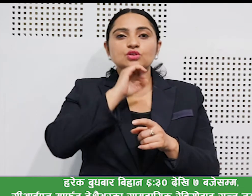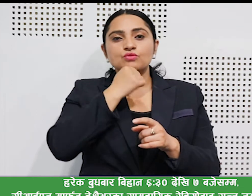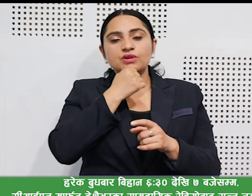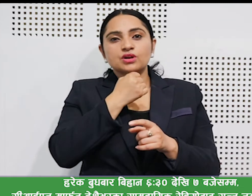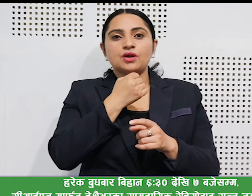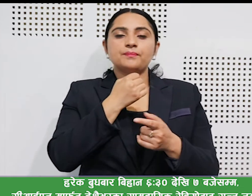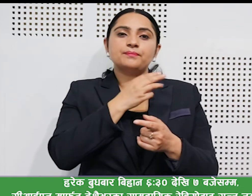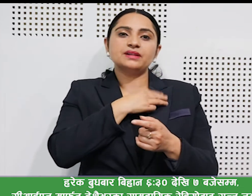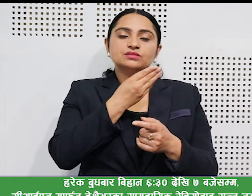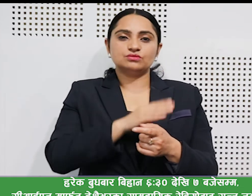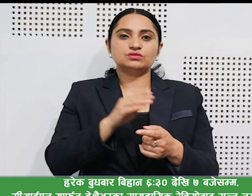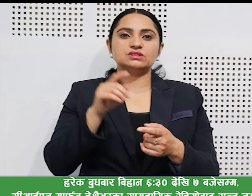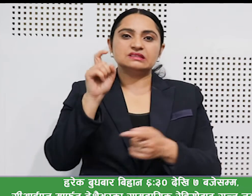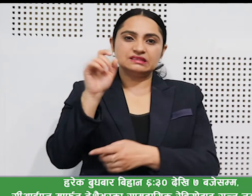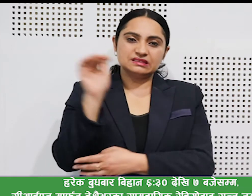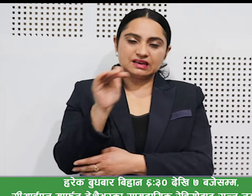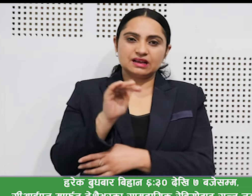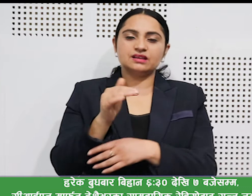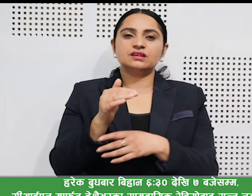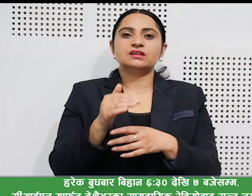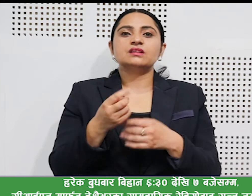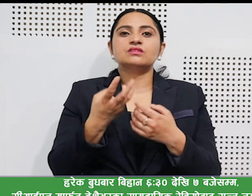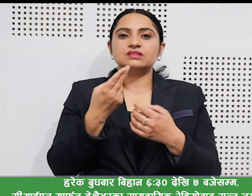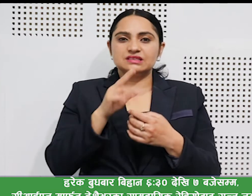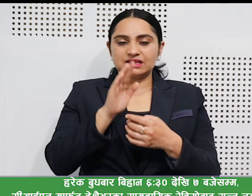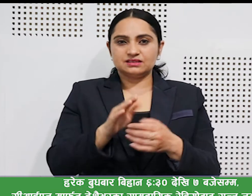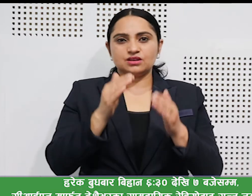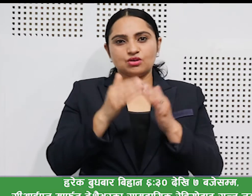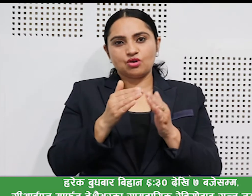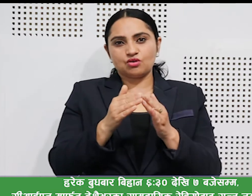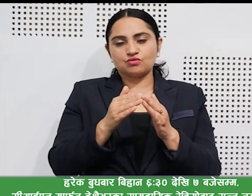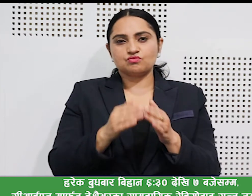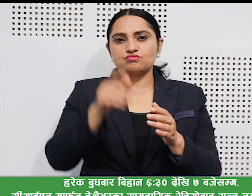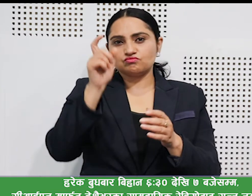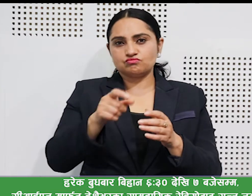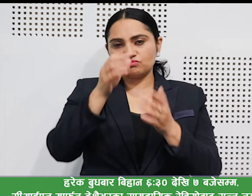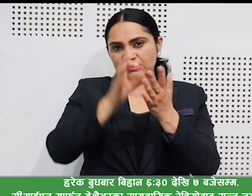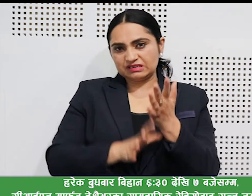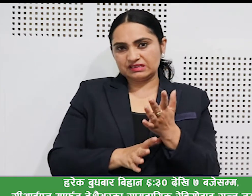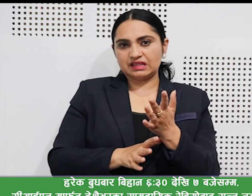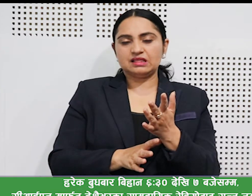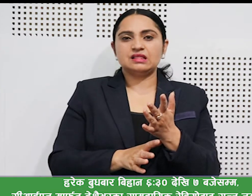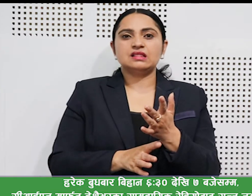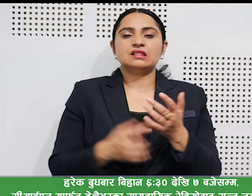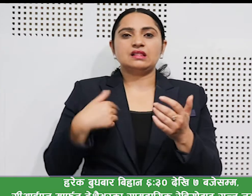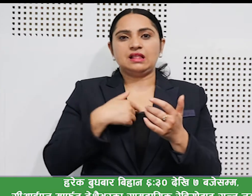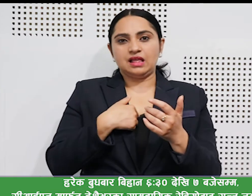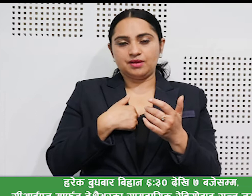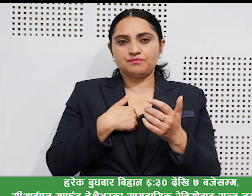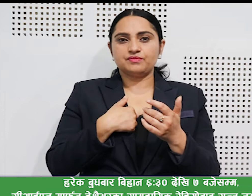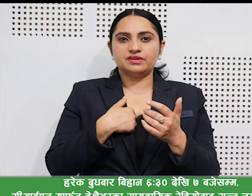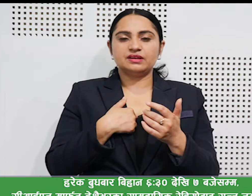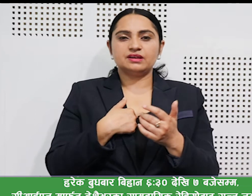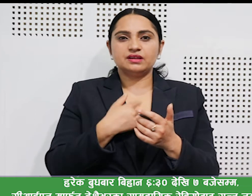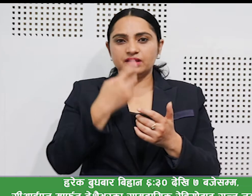ज्येष्ठ नागरिक हो भने कति उमेरको, त्यस्तो खालको चाहिँ हरेक घरको हरेक व्यक्तिको डिटेल सहितको इन्फर्मेसन चाहिँ विपद पोर्टलमा आबद्ध गर्ने काम